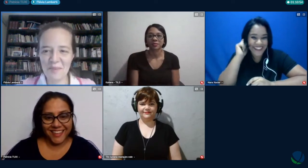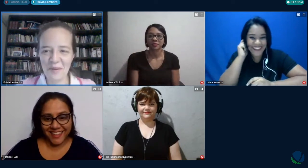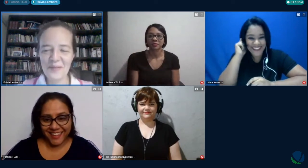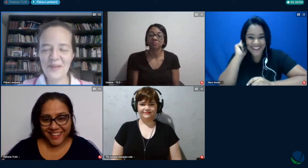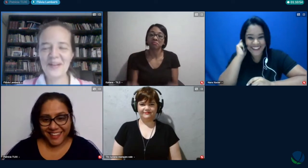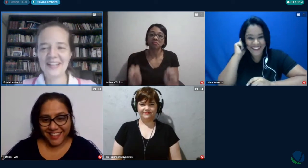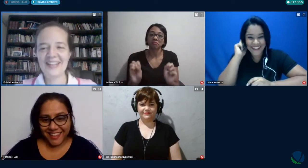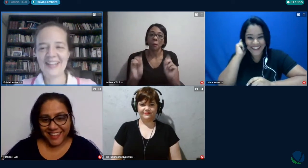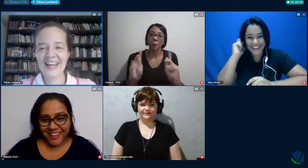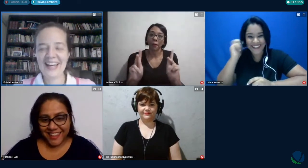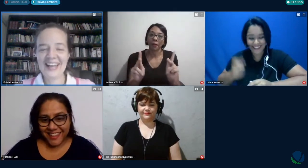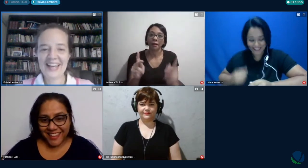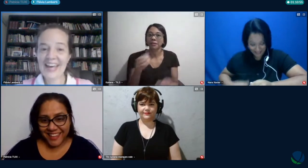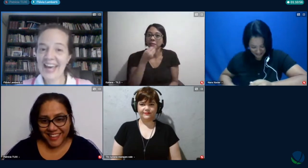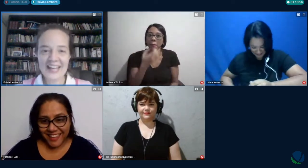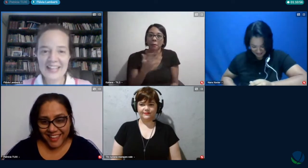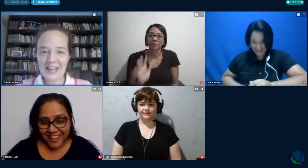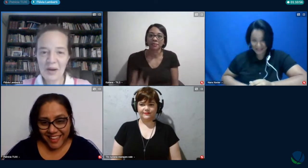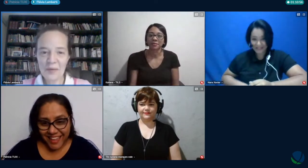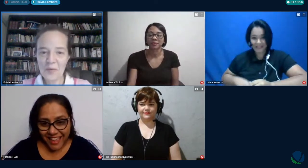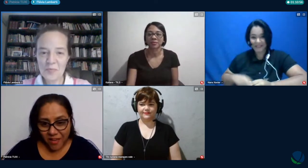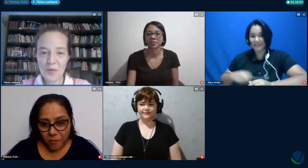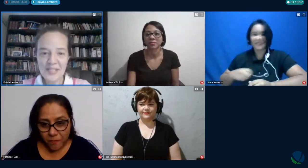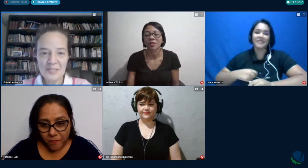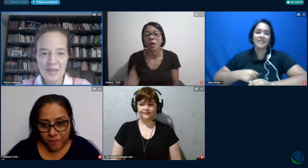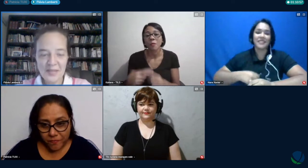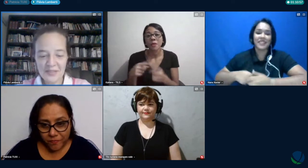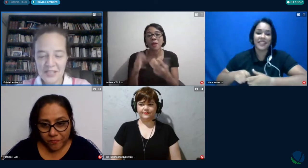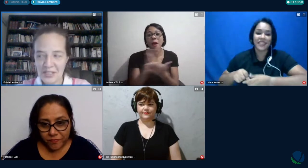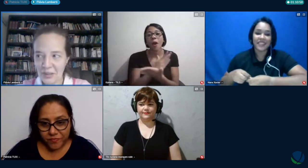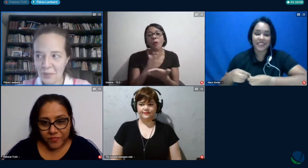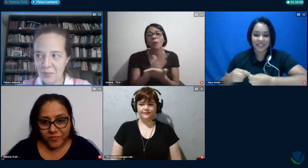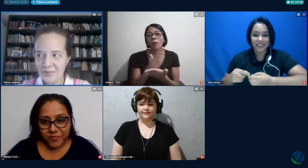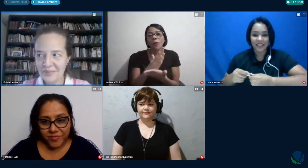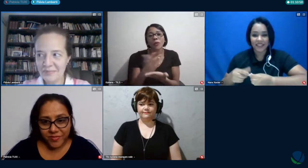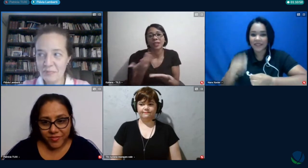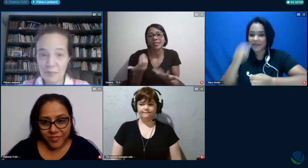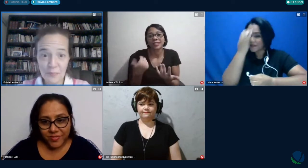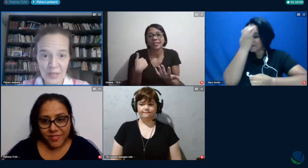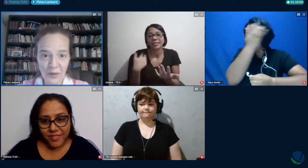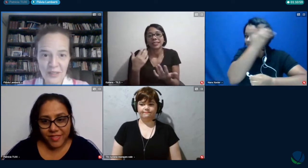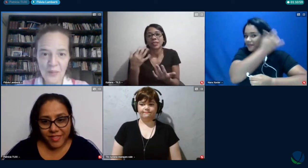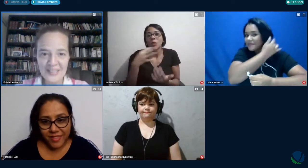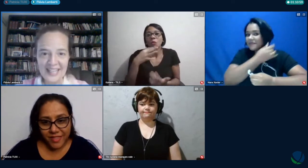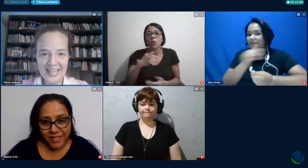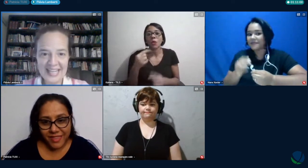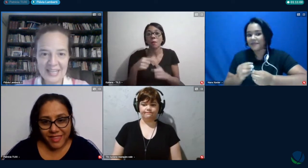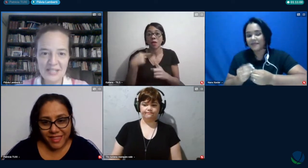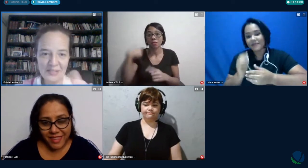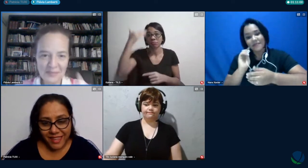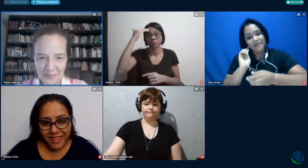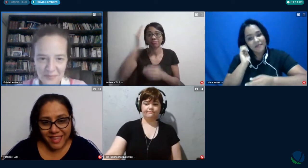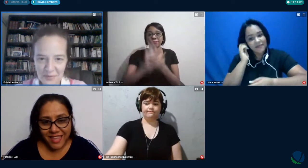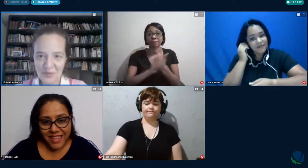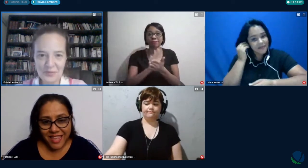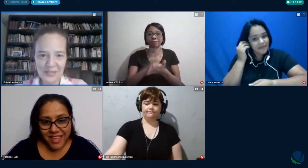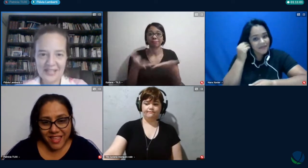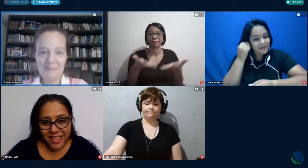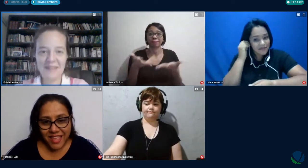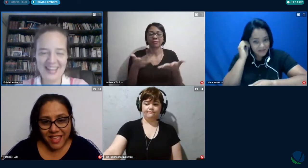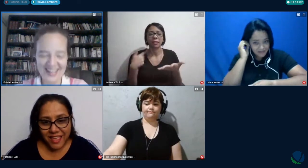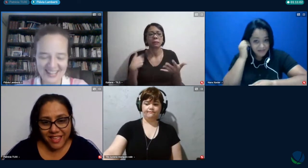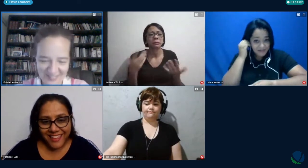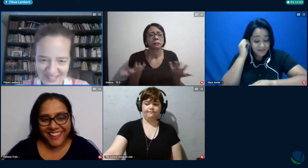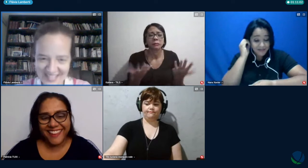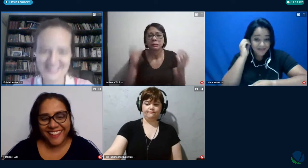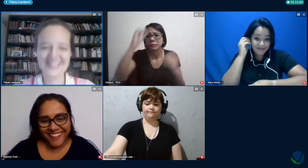que eu bom. Seria. Tá bom. É, que alguns procedimentos a gente não... Por eu não entender Libras, eu fico sem